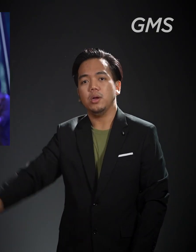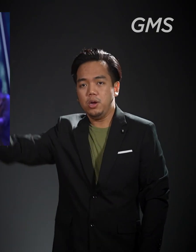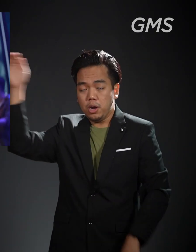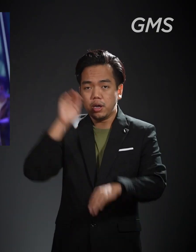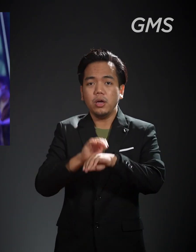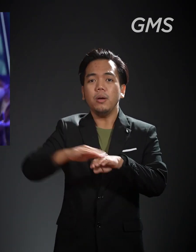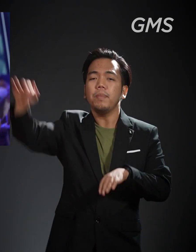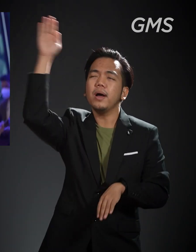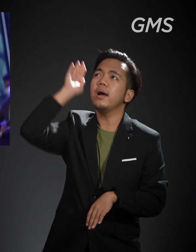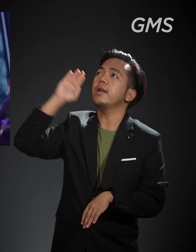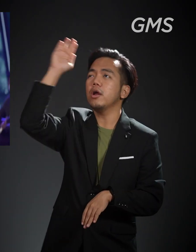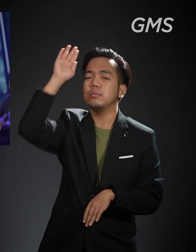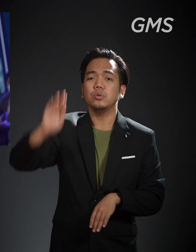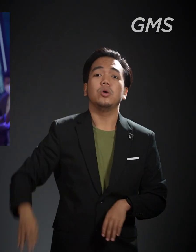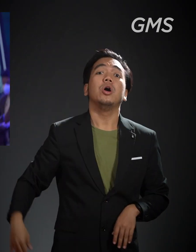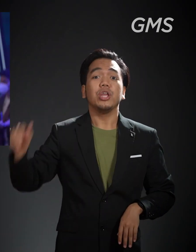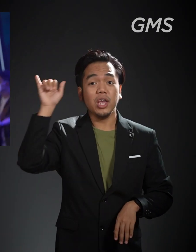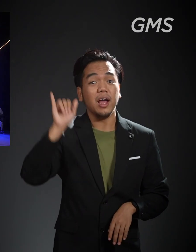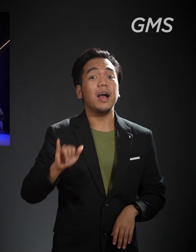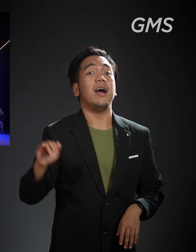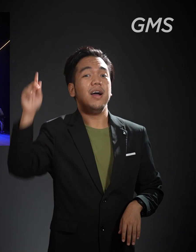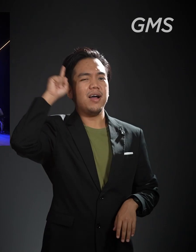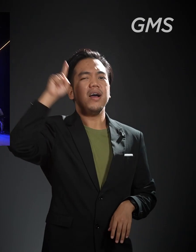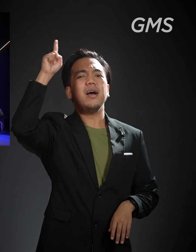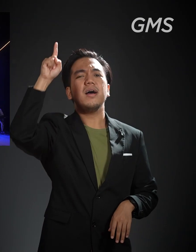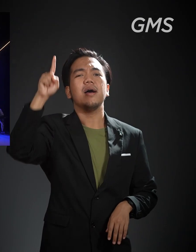penghormatan kepadamu ya